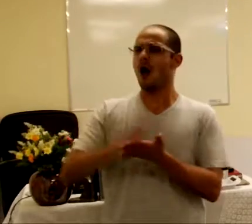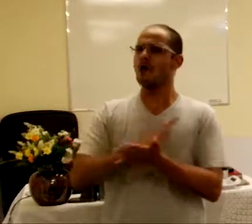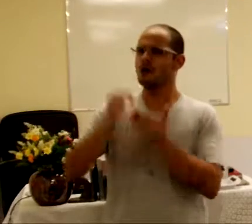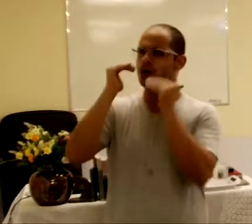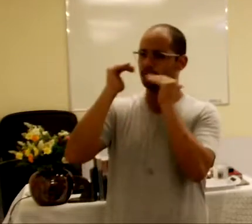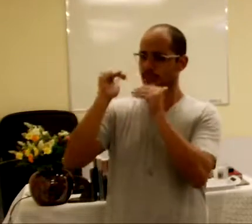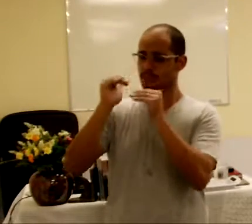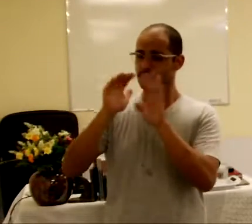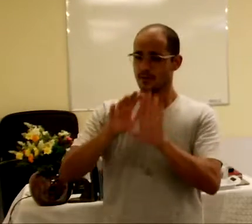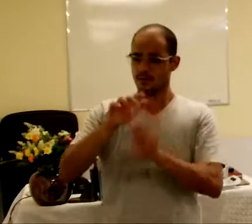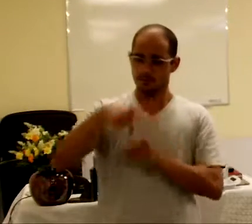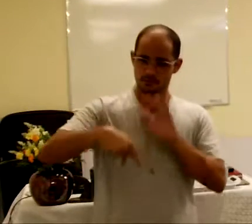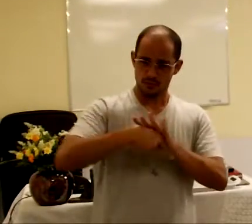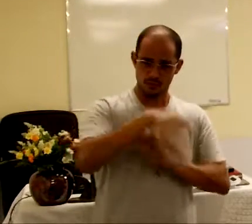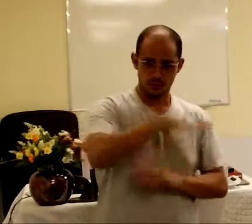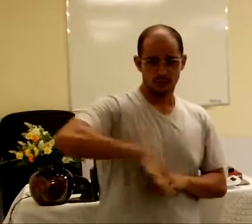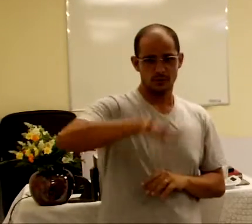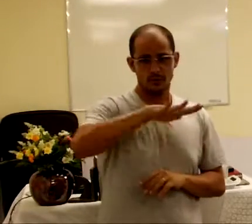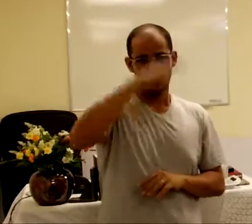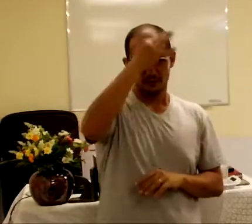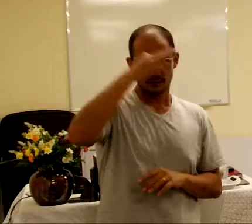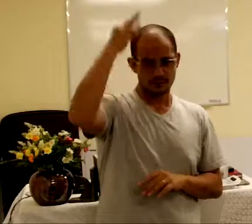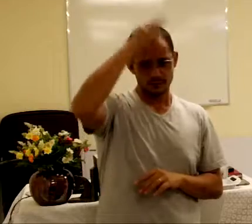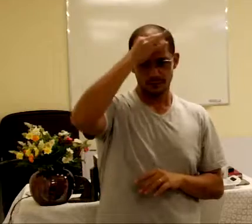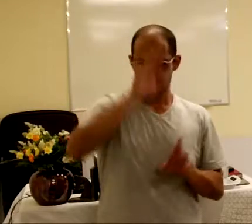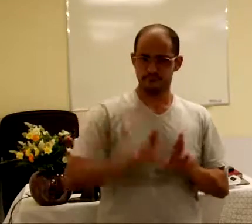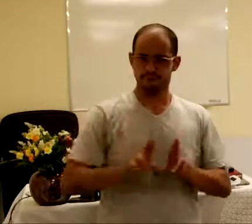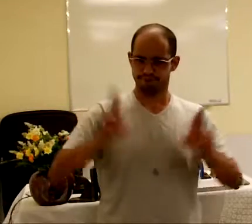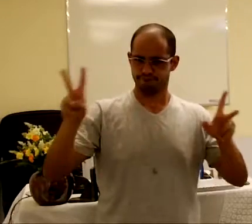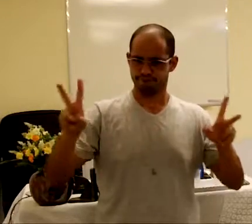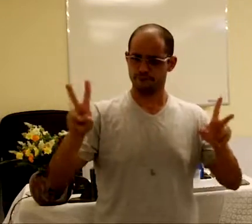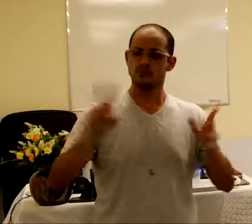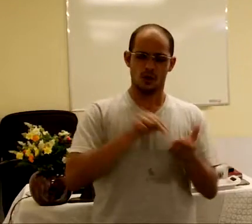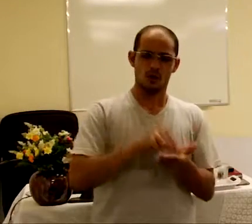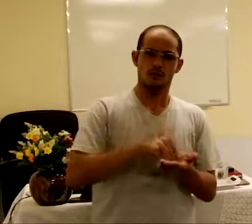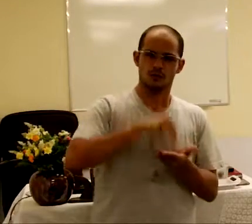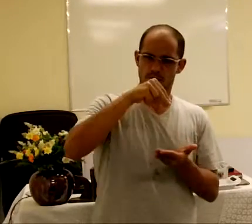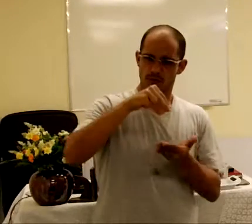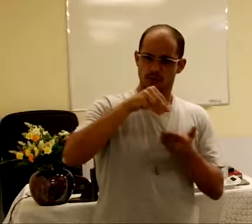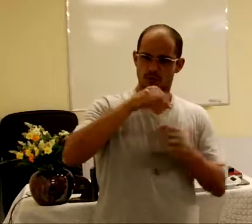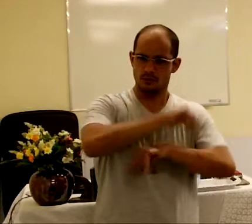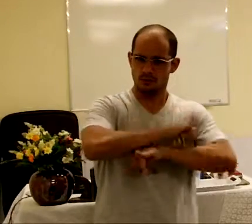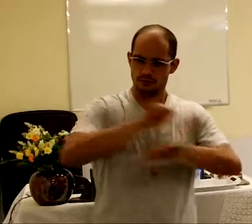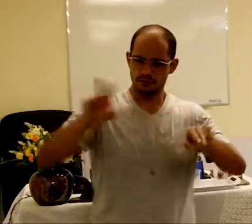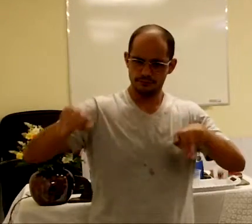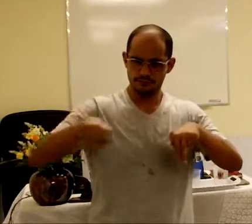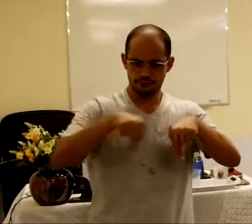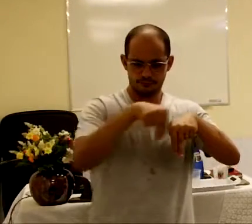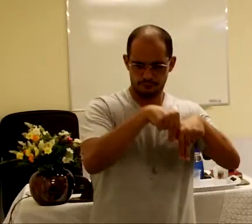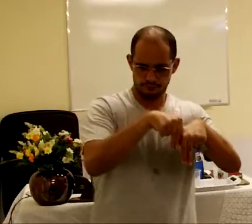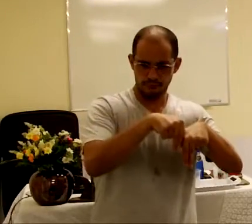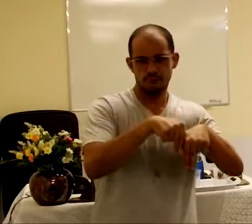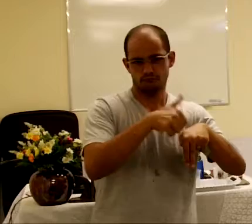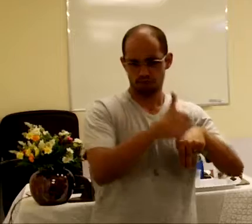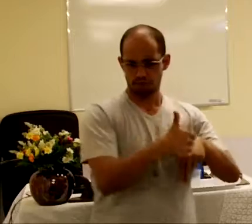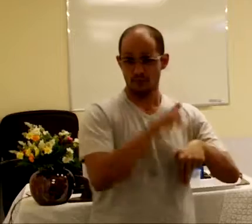para a compreensão espírita não funciona desse jeito. Os espíritos se manifestam, são espíritos. E há a divindade, que é única. Nós